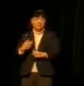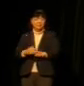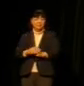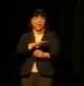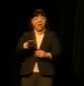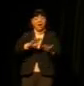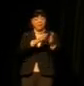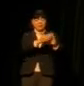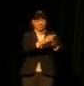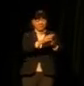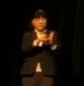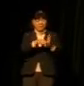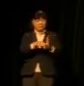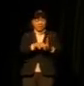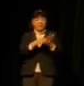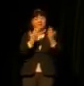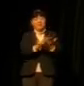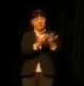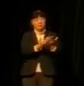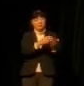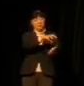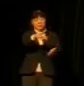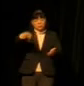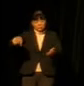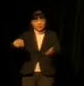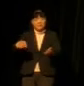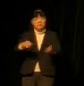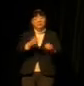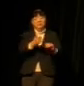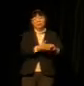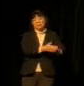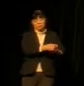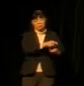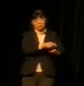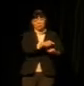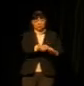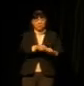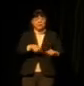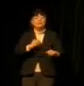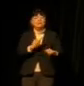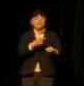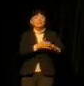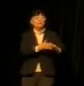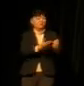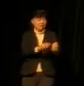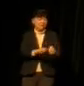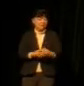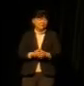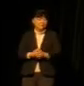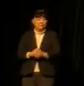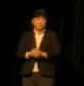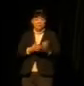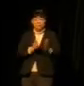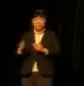原町区の学校は各学校の給食室で作る自校給食だったので、原町区は自校給食になりました。と、外での遊び